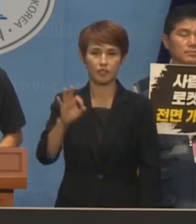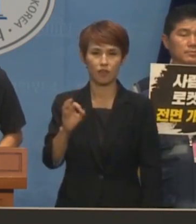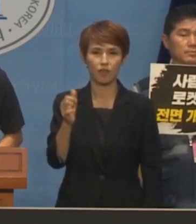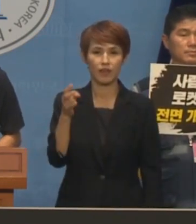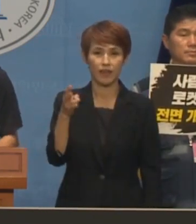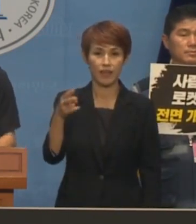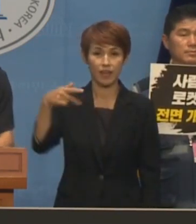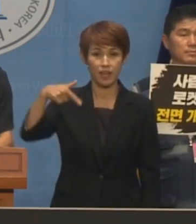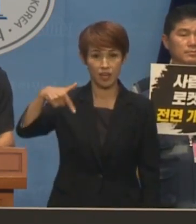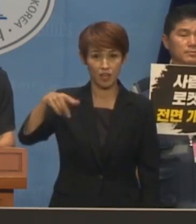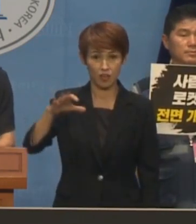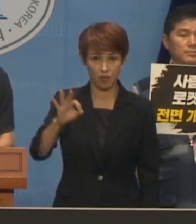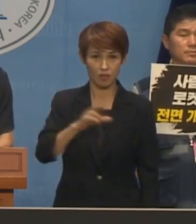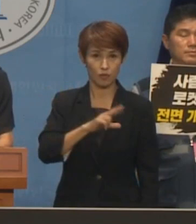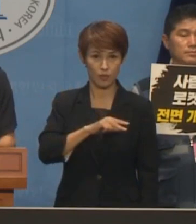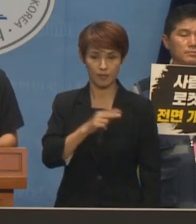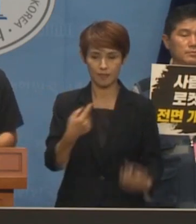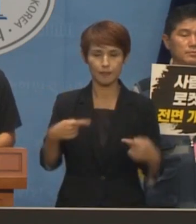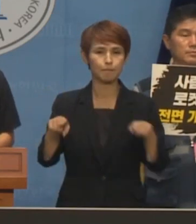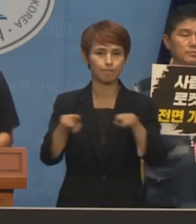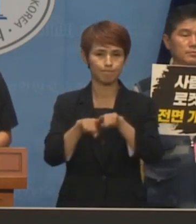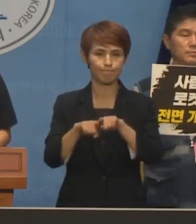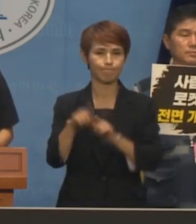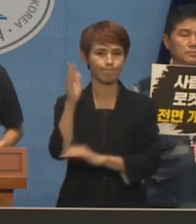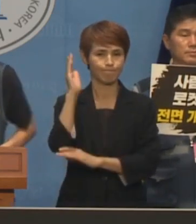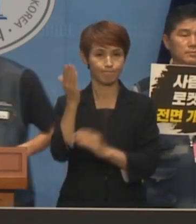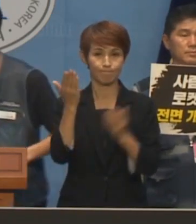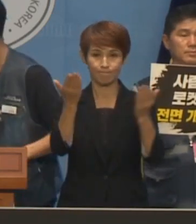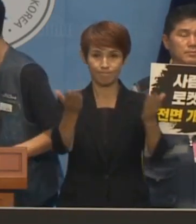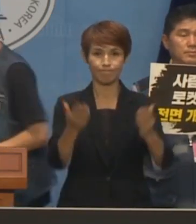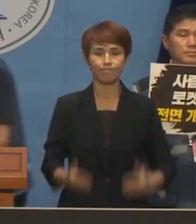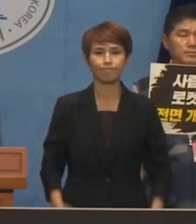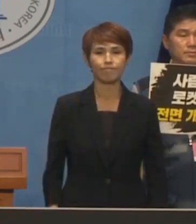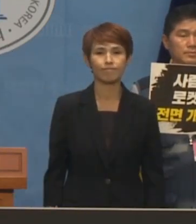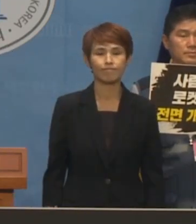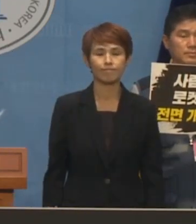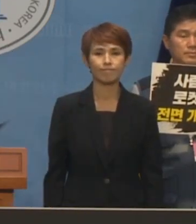의원님 모시고 오늘 기자회견 취지 발언 들어보도록 하겠습니다